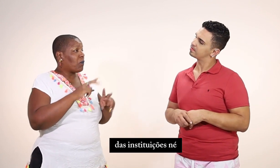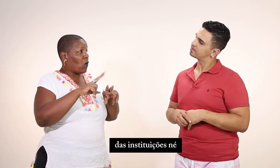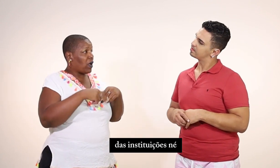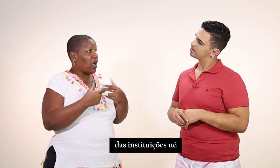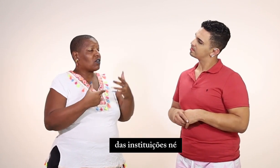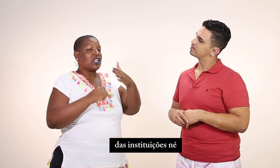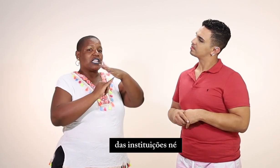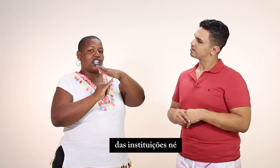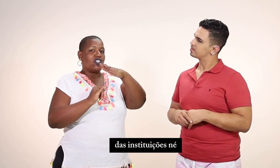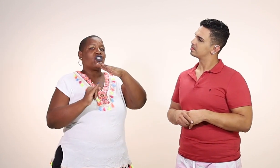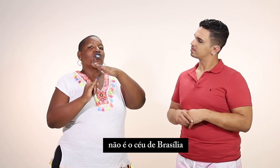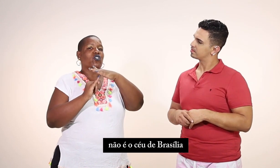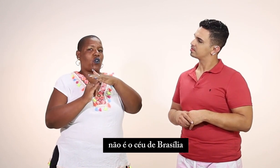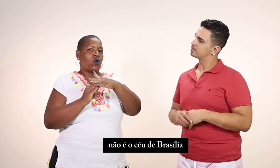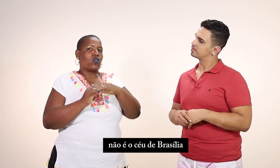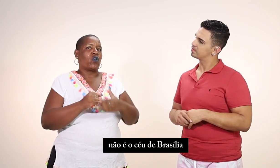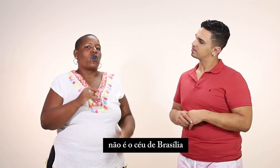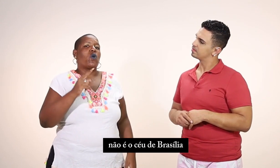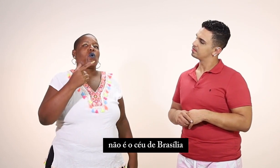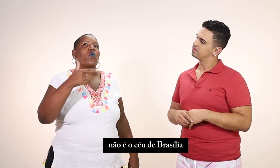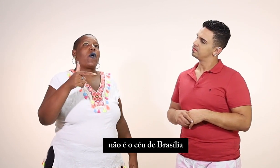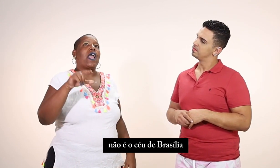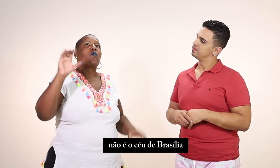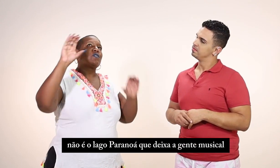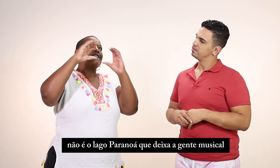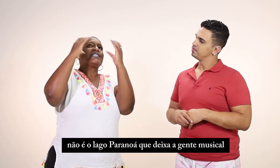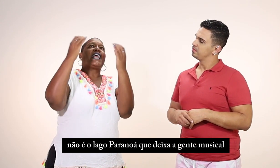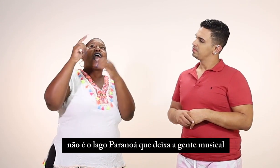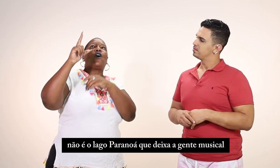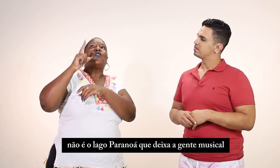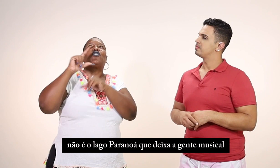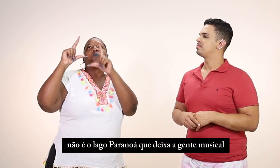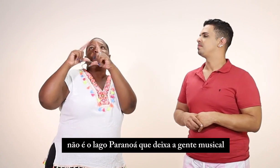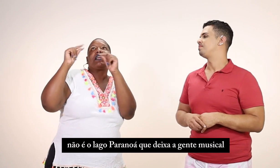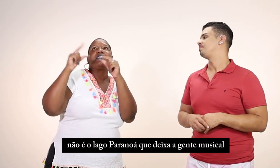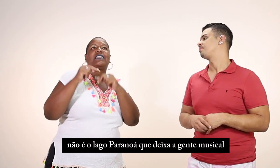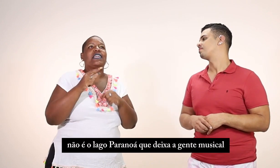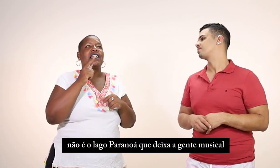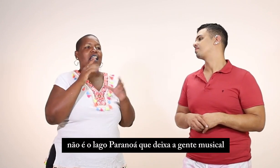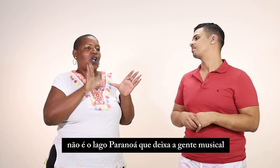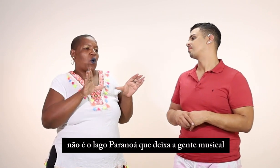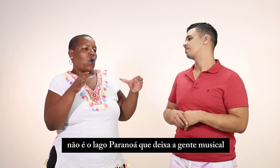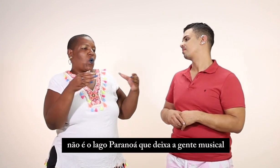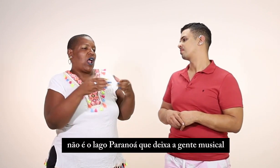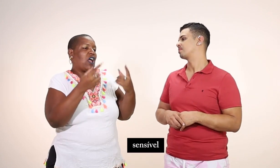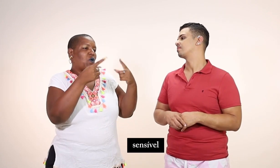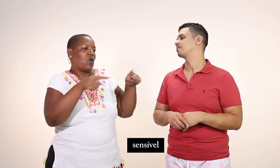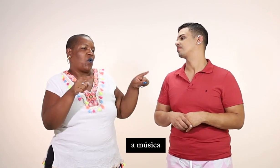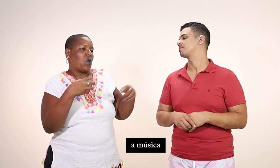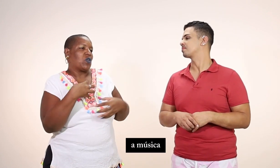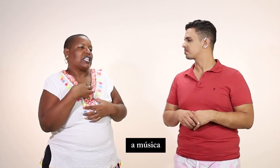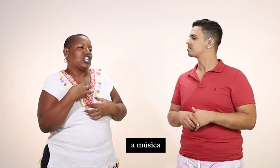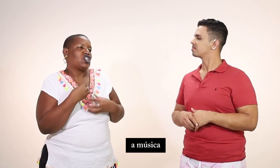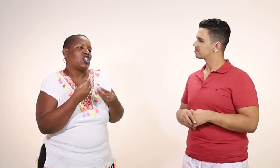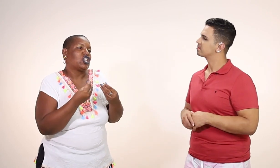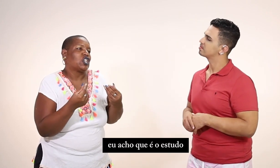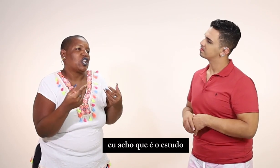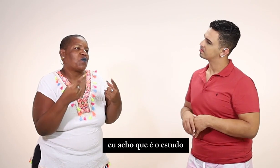instituições, né? Não é o céu de Brasília, não é o Lago Paranoá que deixa a gente musical, sensível à música. Eu acho